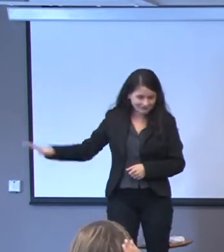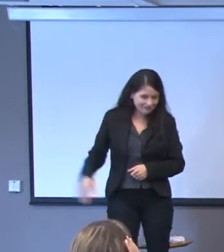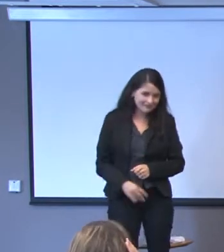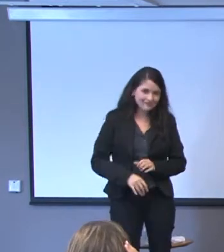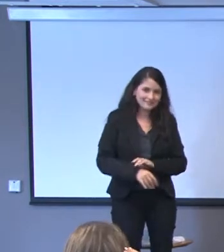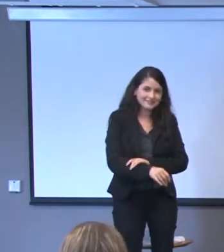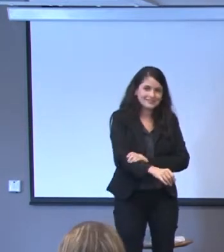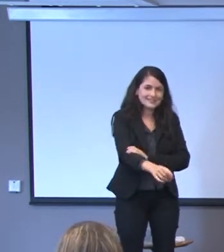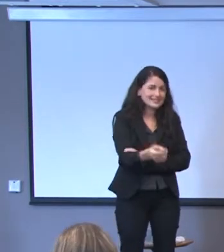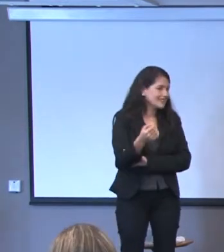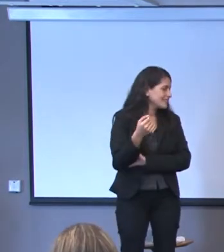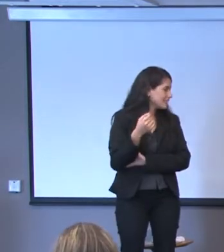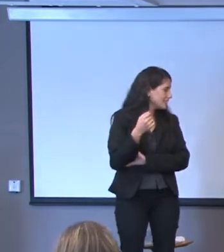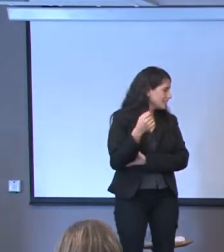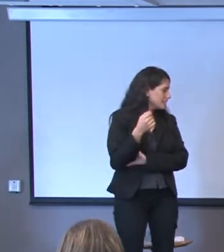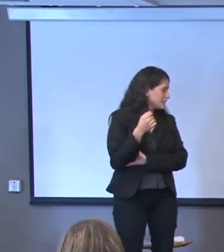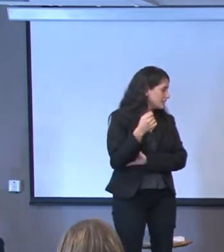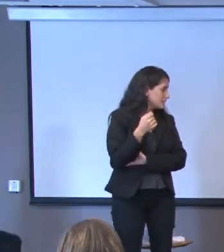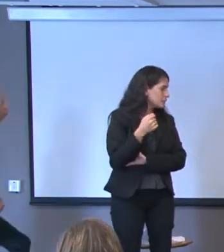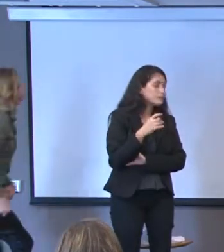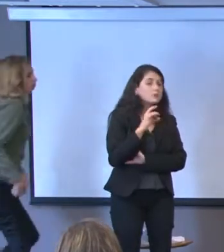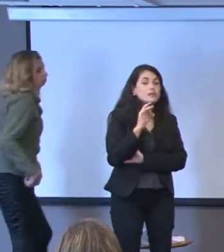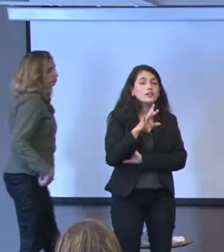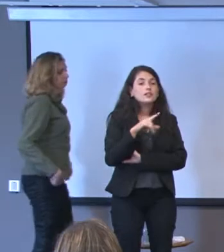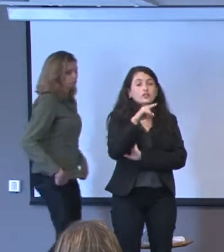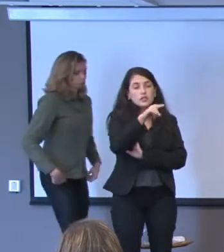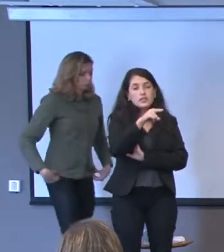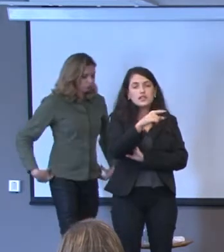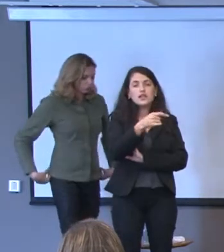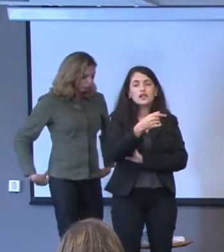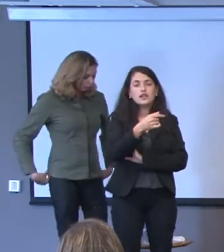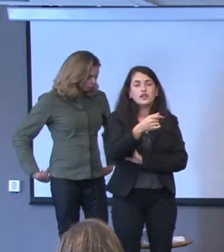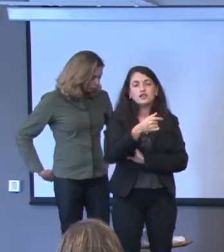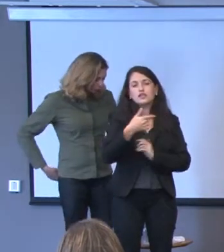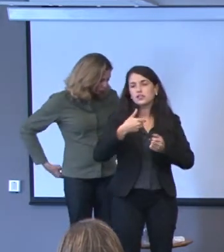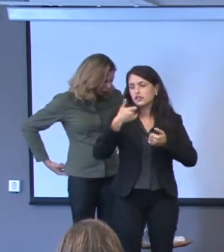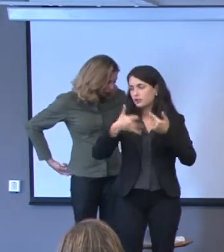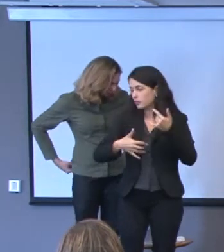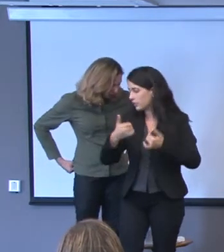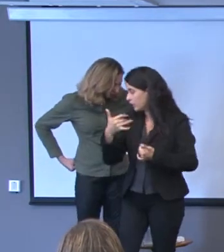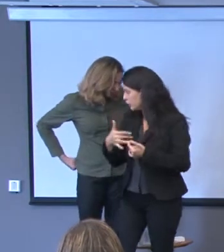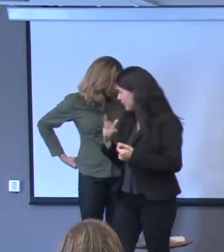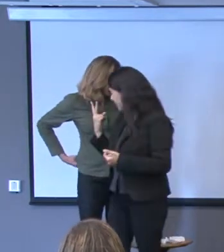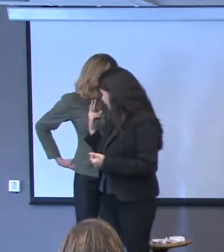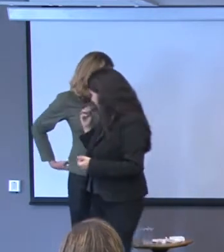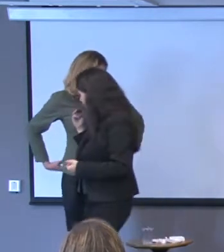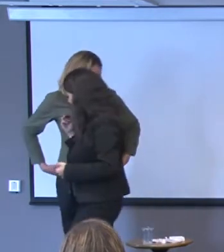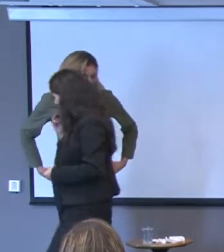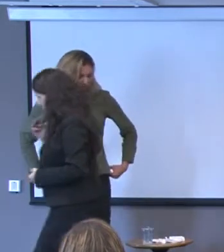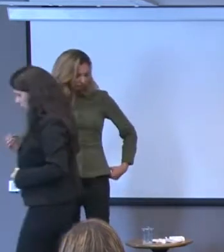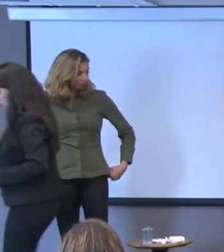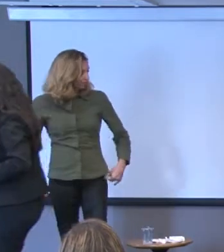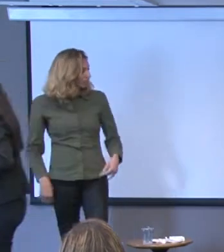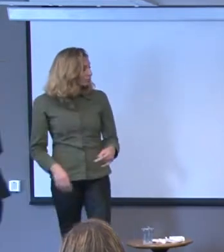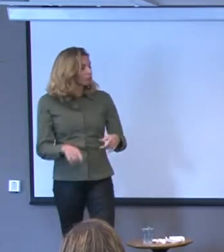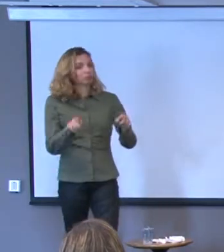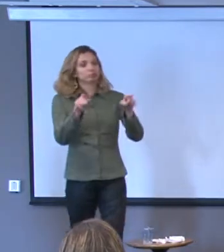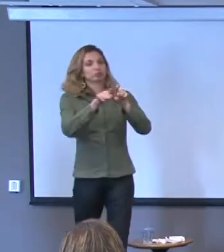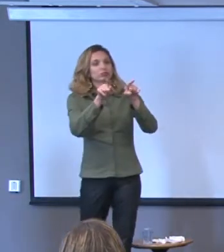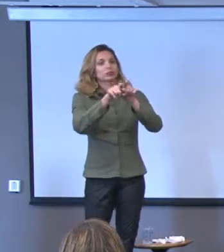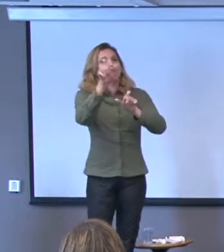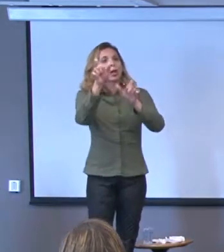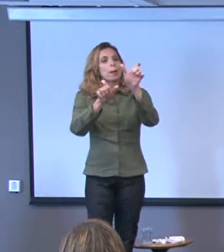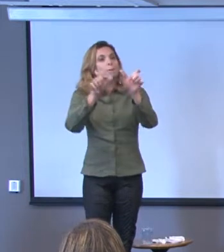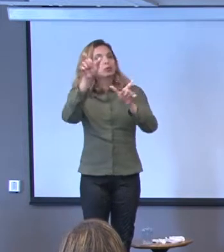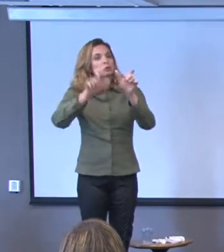Não, só um aspecto que você ressalta, assim, que das diferenças entre uma pessoa que adquiriu uma deficiência ou da pessoa que teve uma